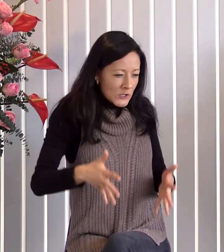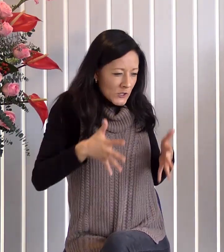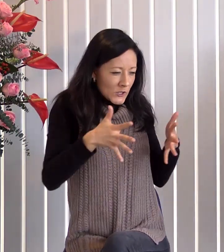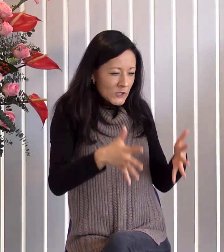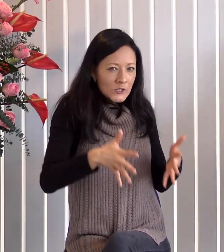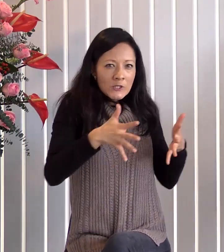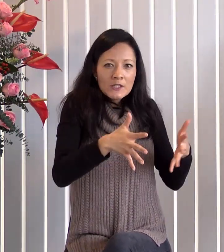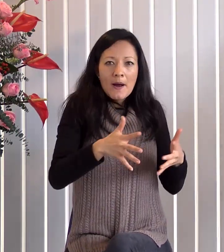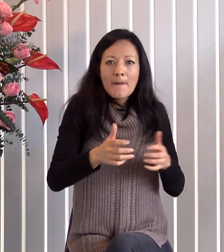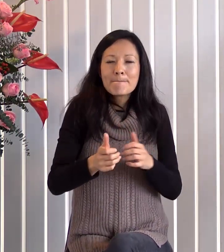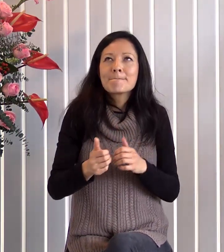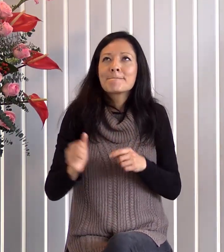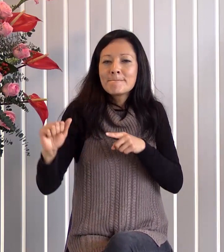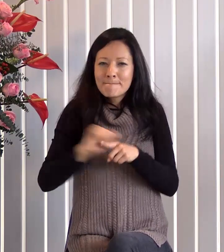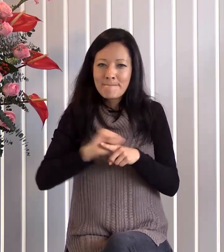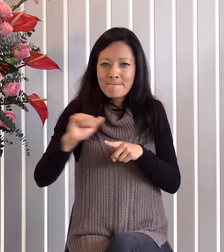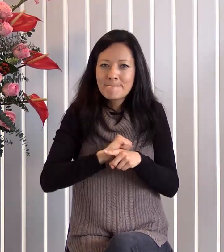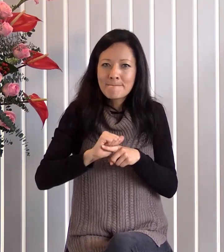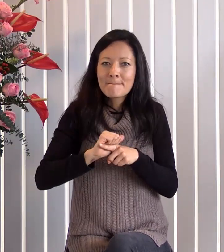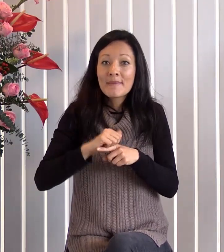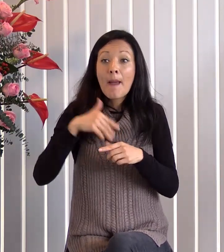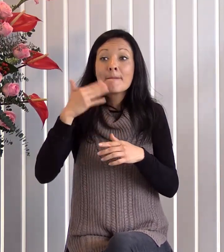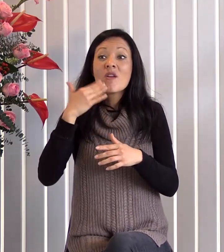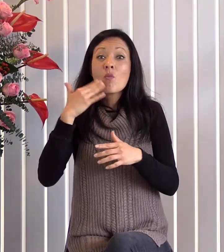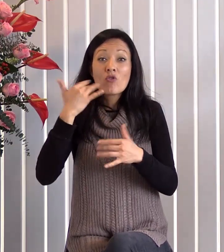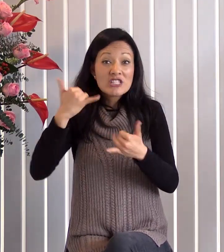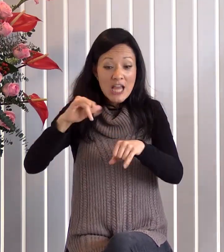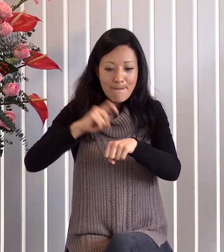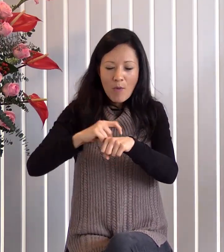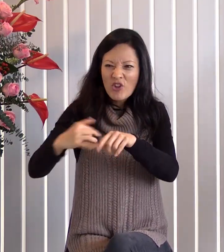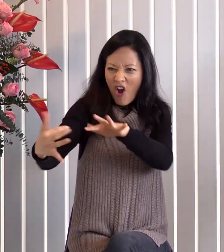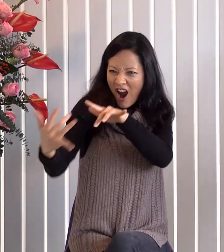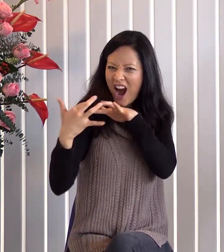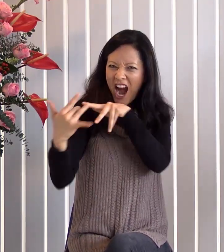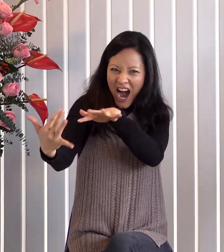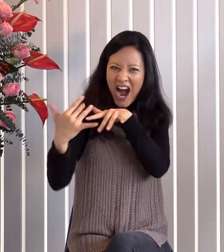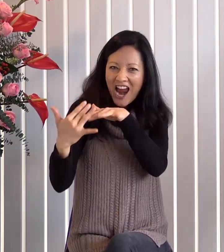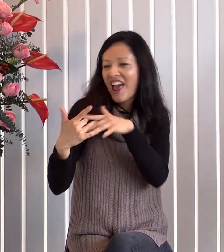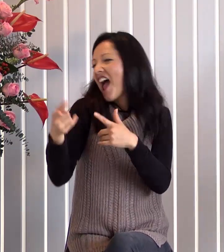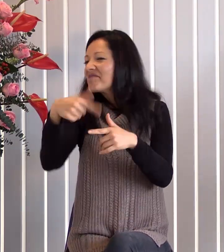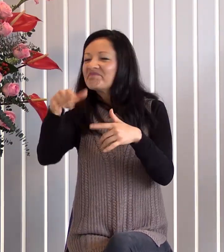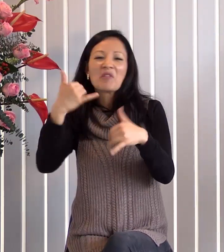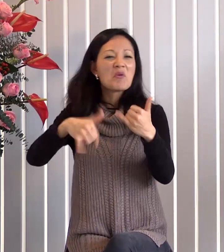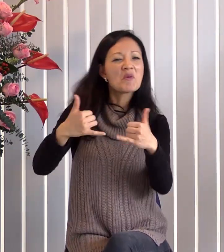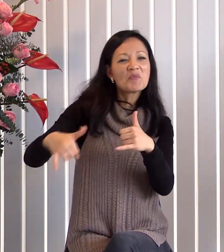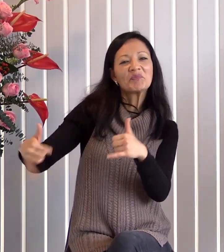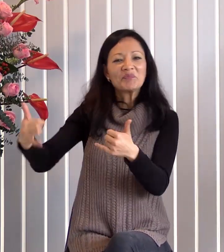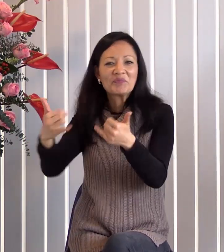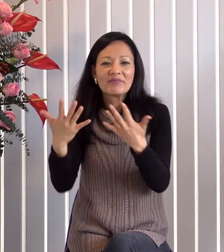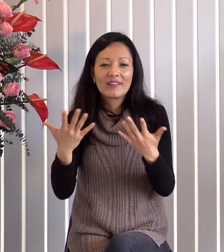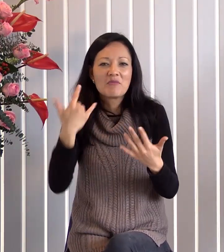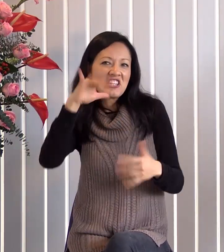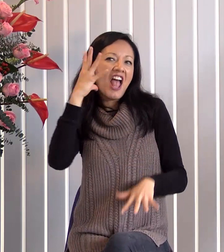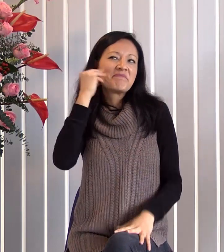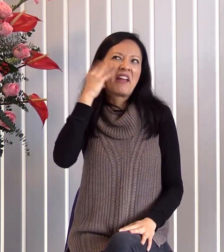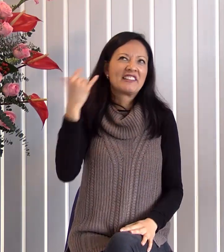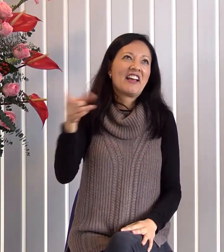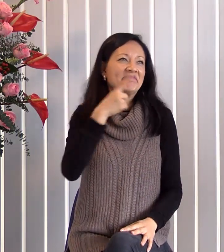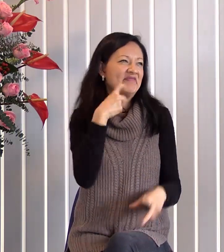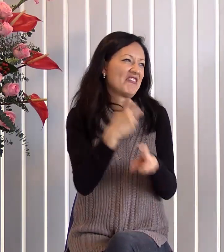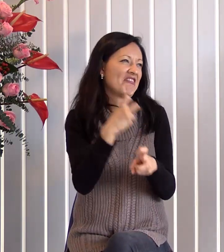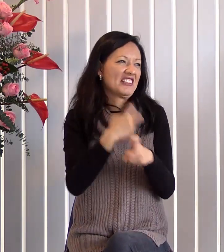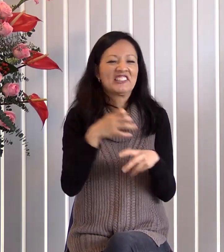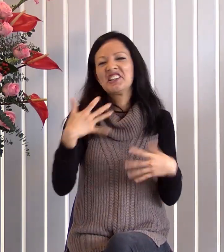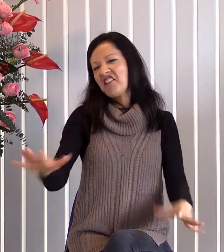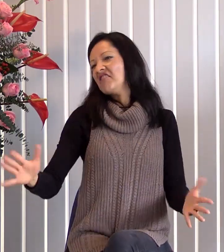duro que la guerra parezca un juego. O Patton, Dani sabe. ¿Quién fue el que lo dijo? Que el